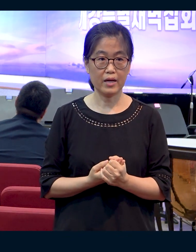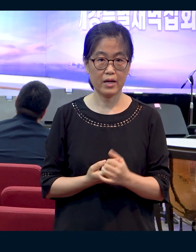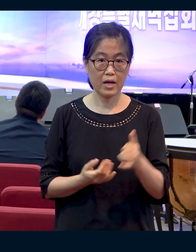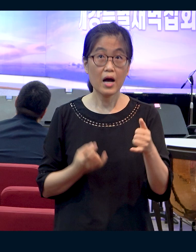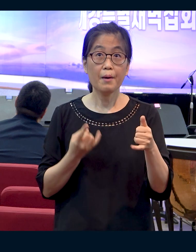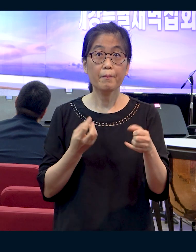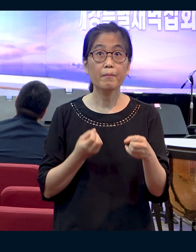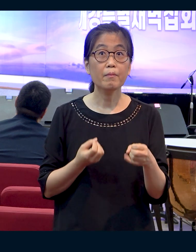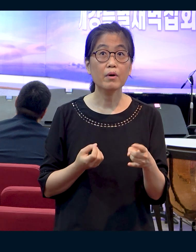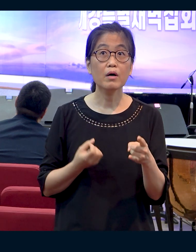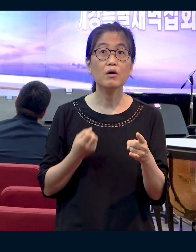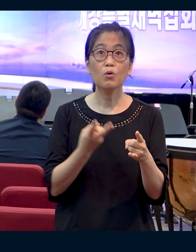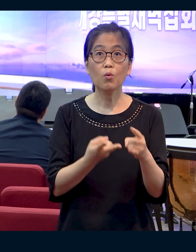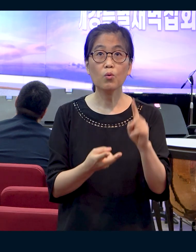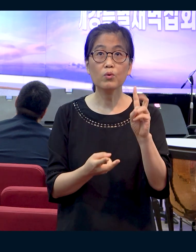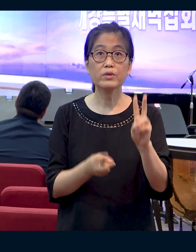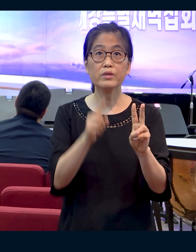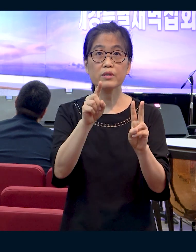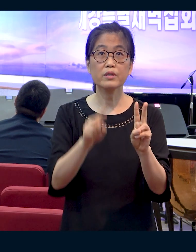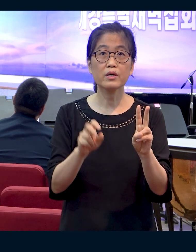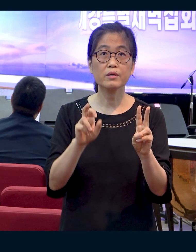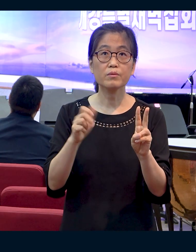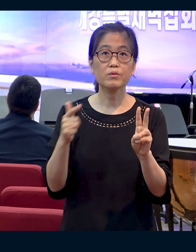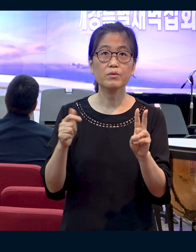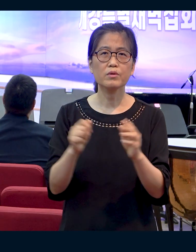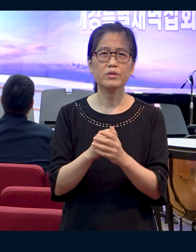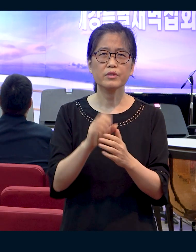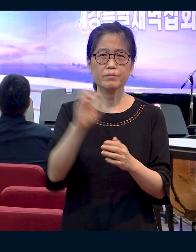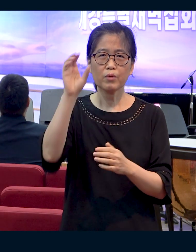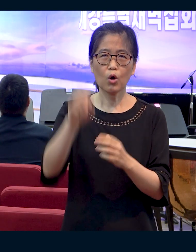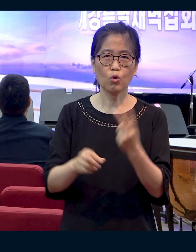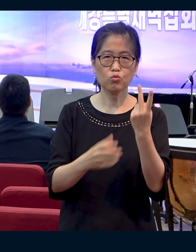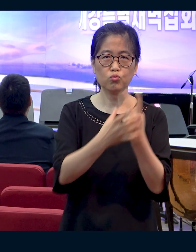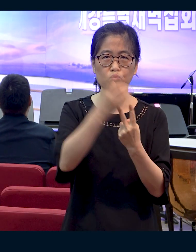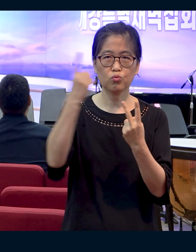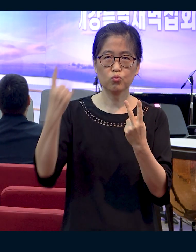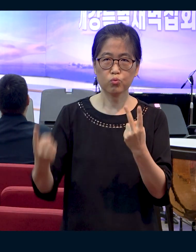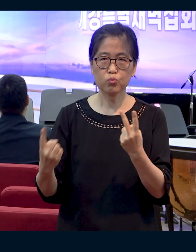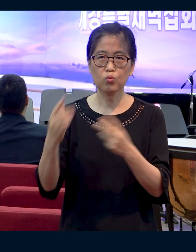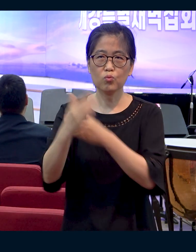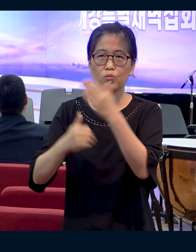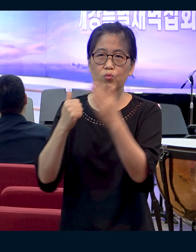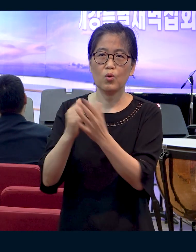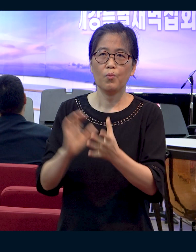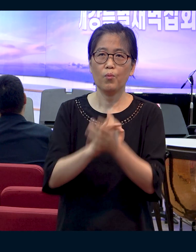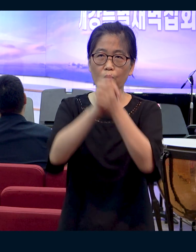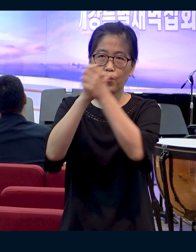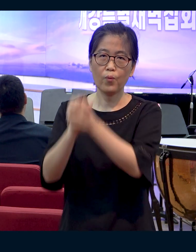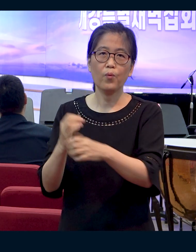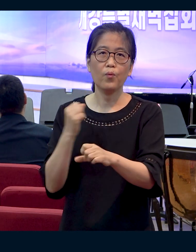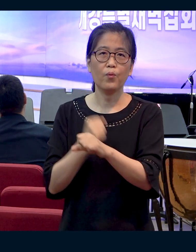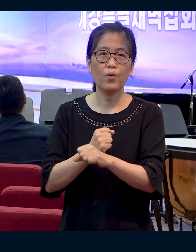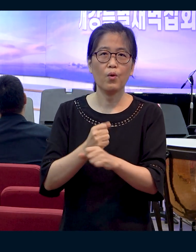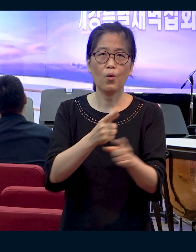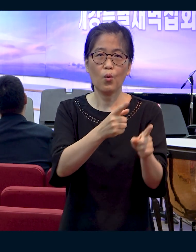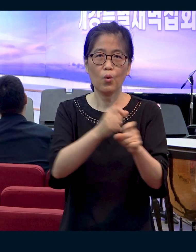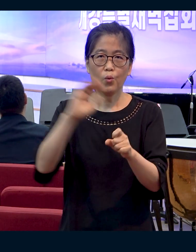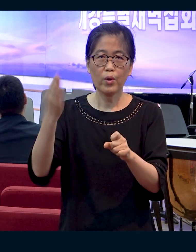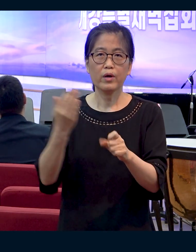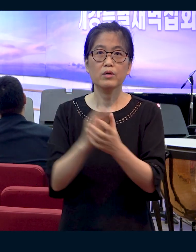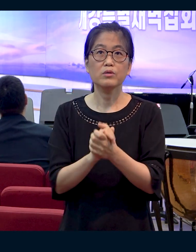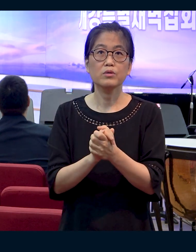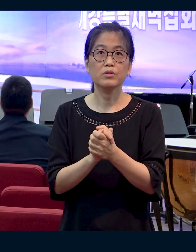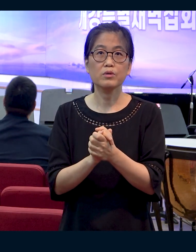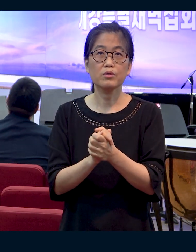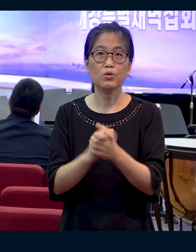에베소서 2장 16절 18절 보면 또 십자가로 이 둘을 한 몸으로 하나님과 화목하게 하려 하심이라. 원수인 것을